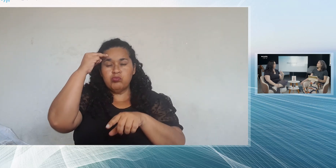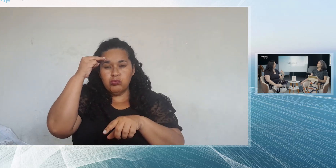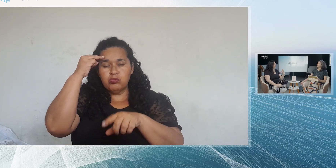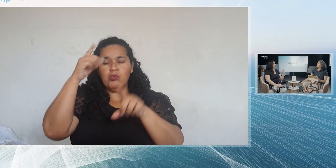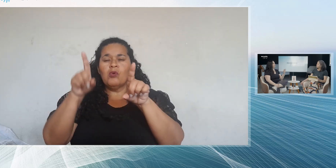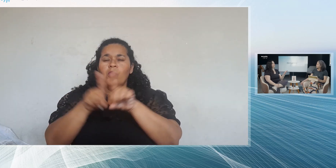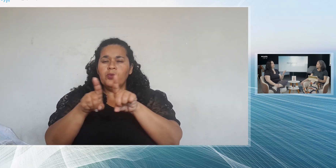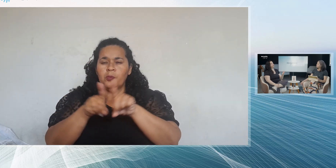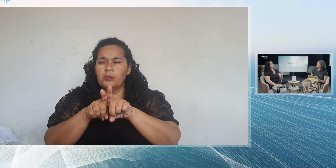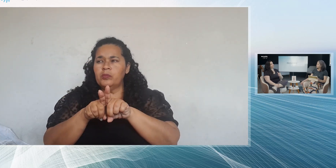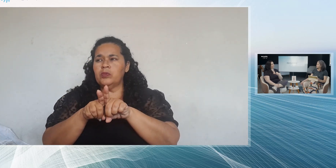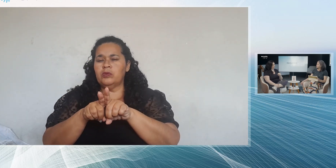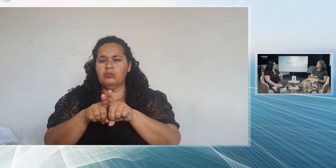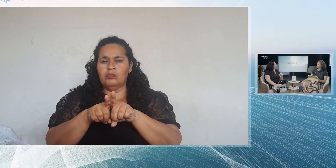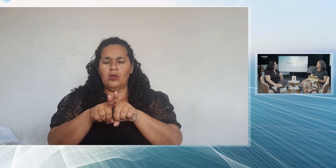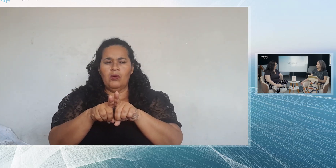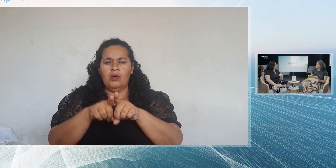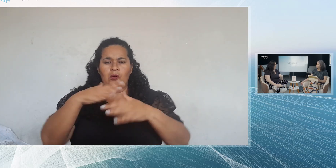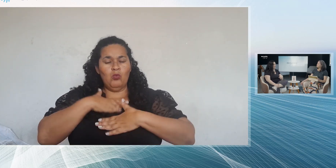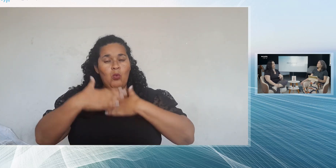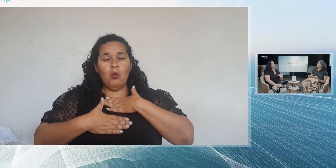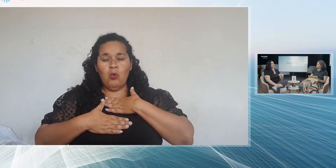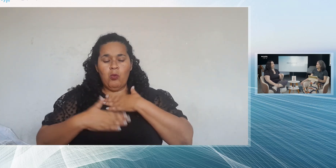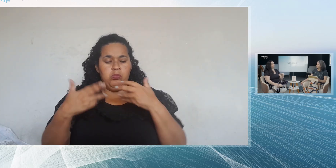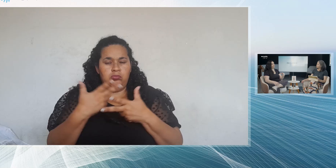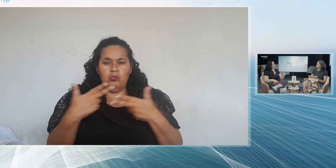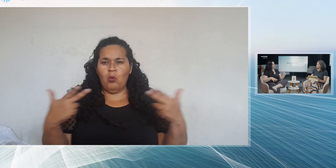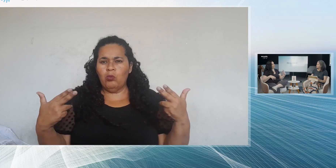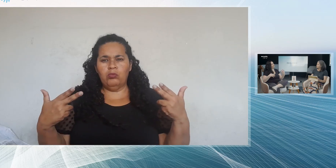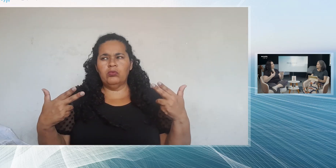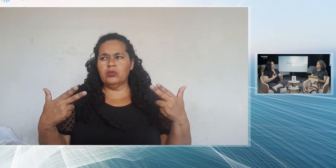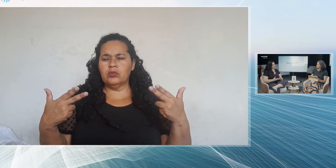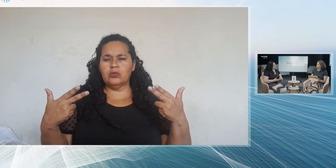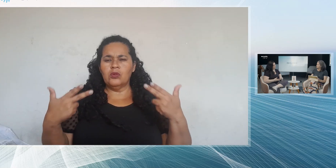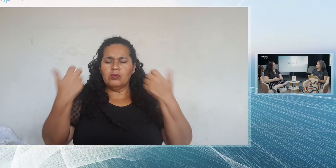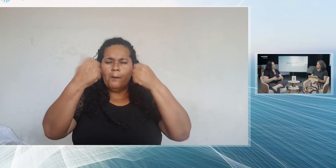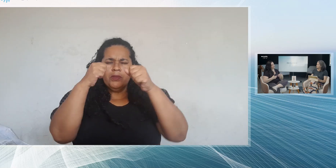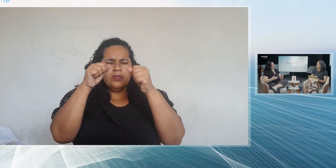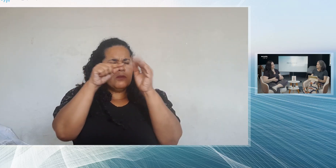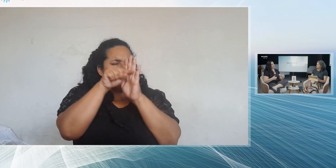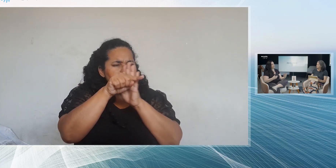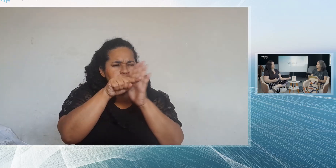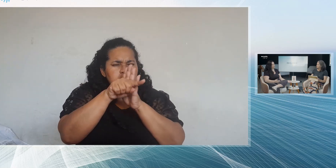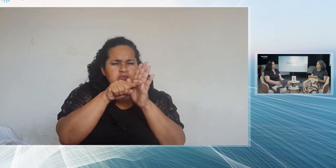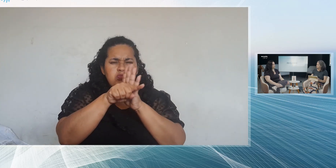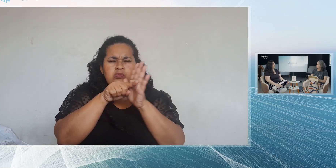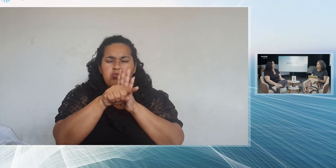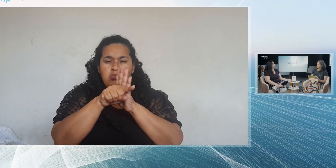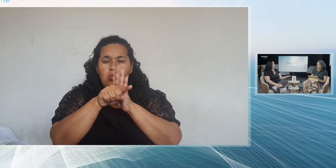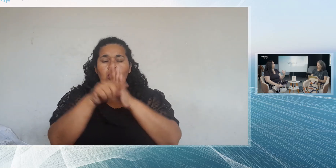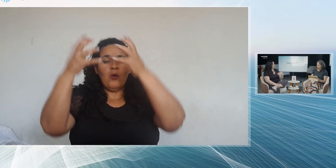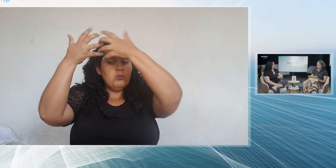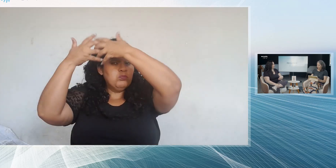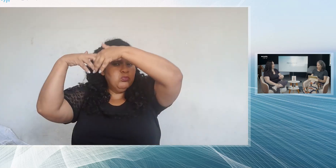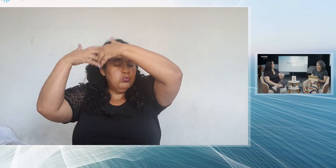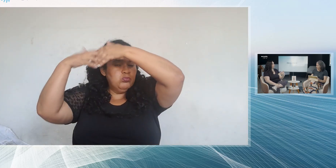que são aquelas funções que a gente precisa no dia a dia para sobreviver, né? Então, ela vai fazer uma investigação cognitiva, né, neurológica,